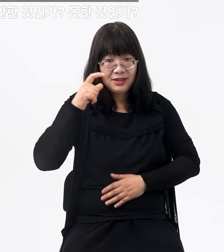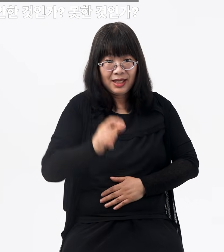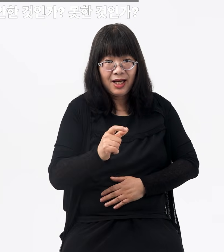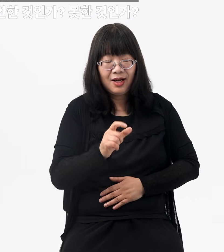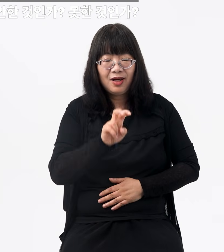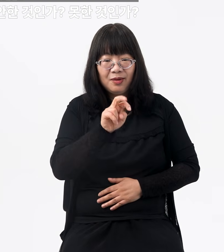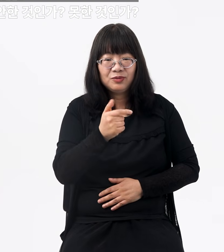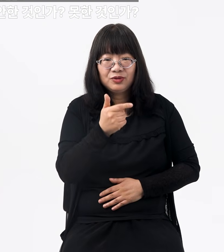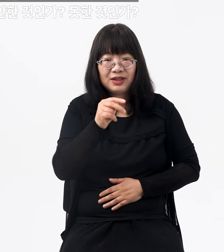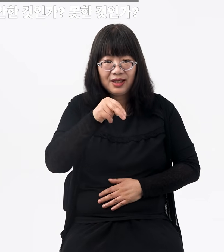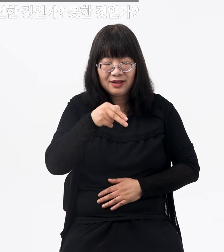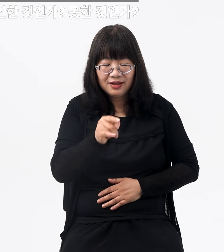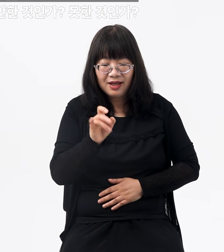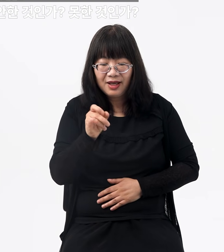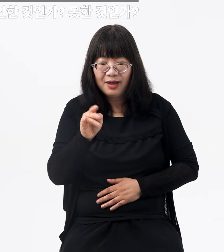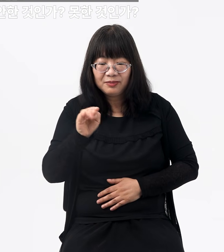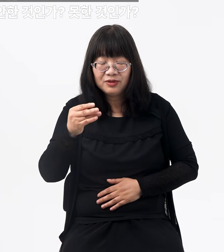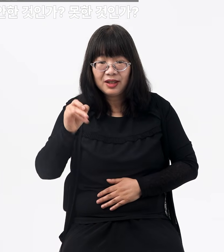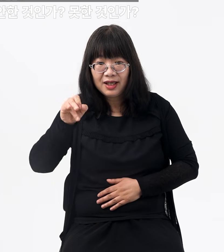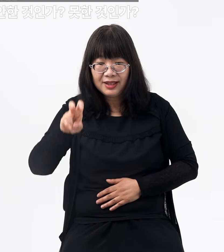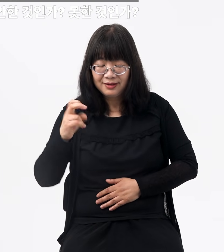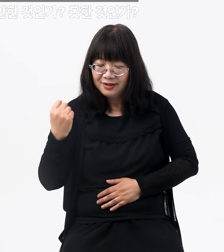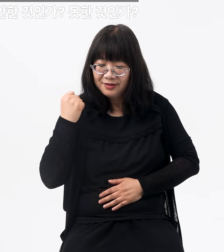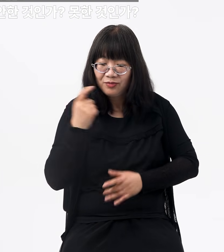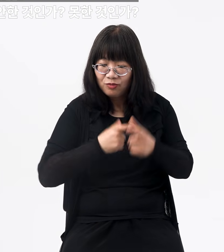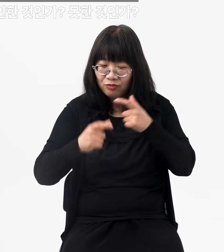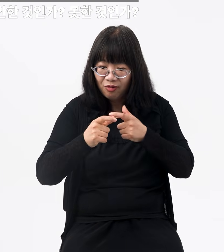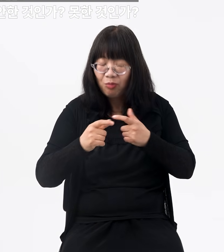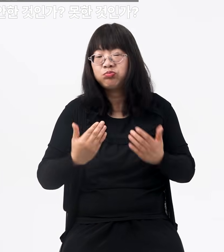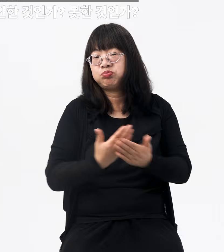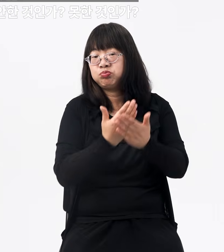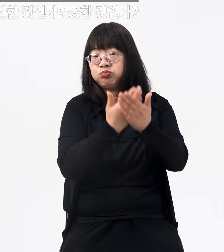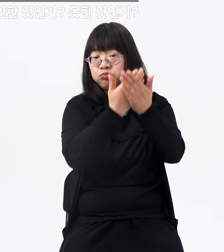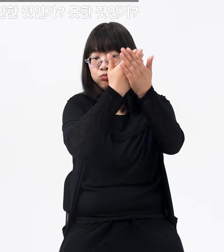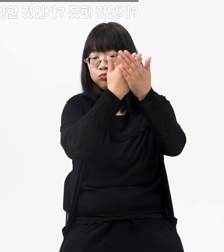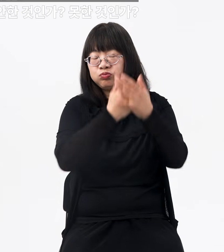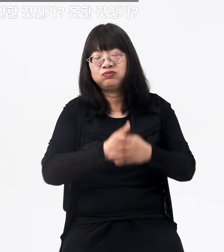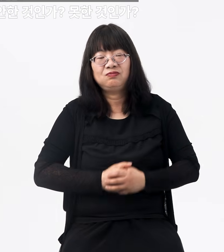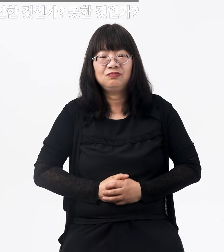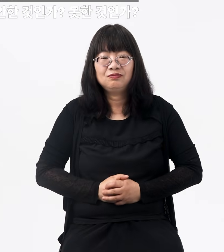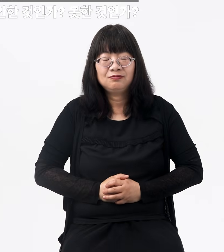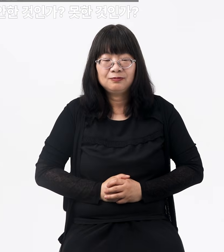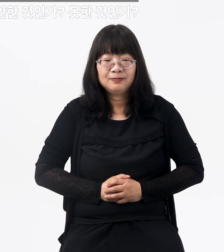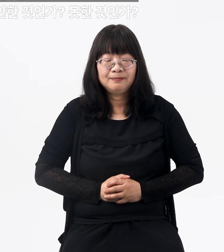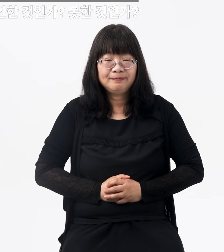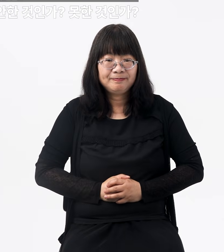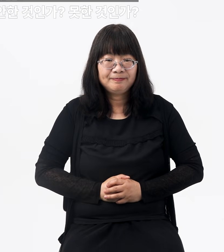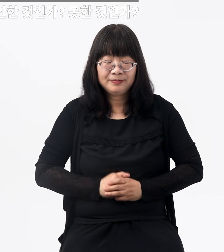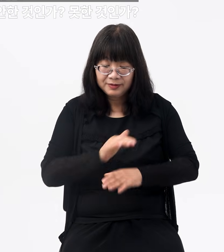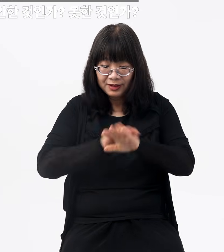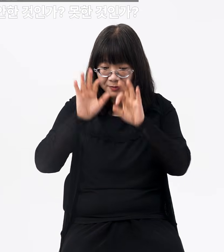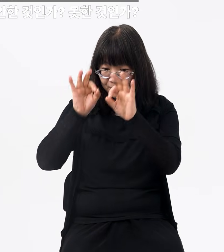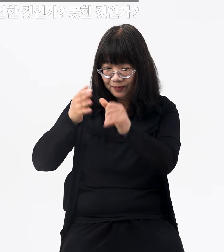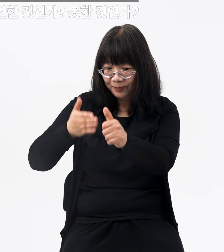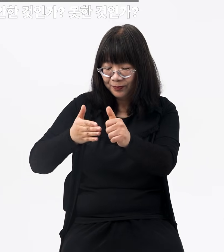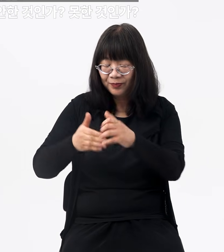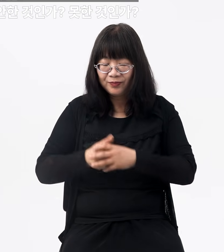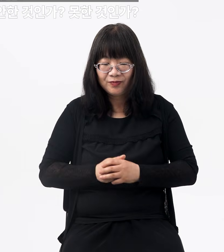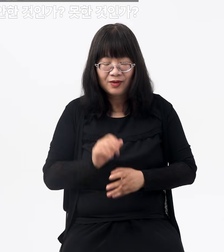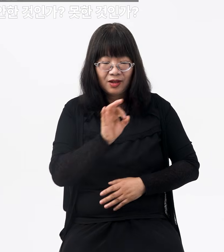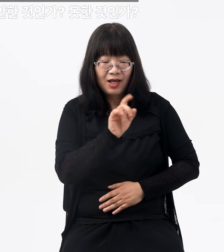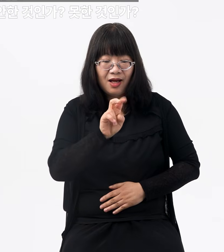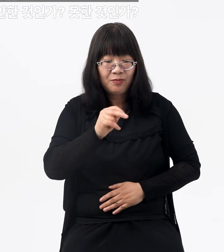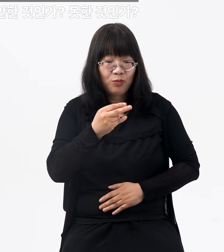므낫세 에브라임 지파는 점점 힘이 더 좋아져요. 강성하며, 그 다음에 잘 보세요.